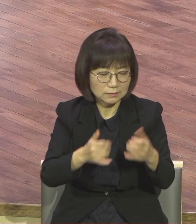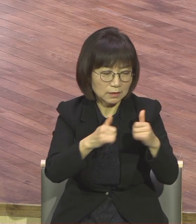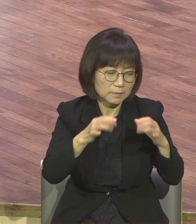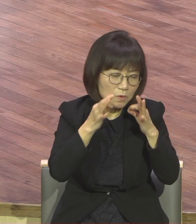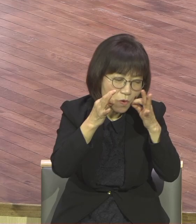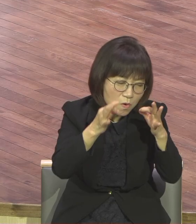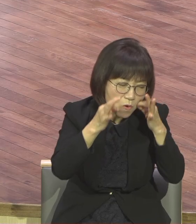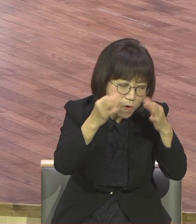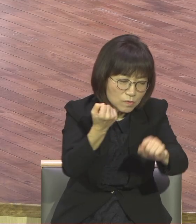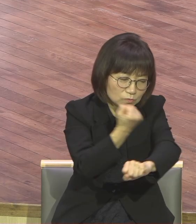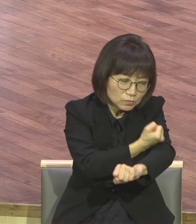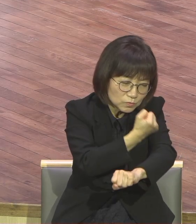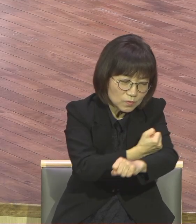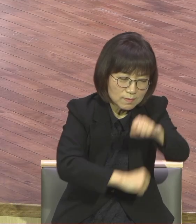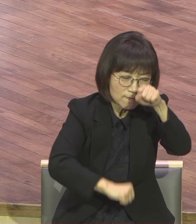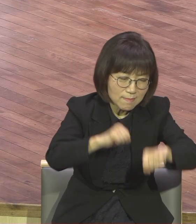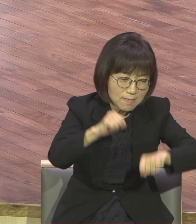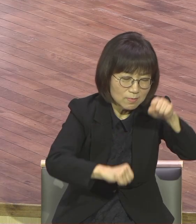행위나